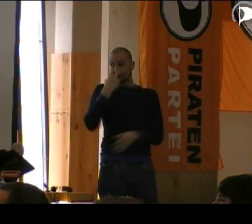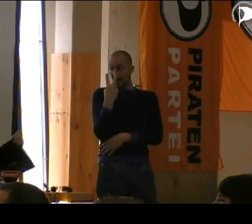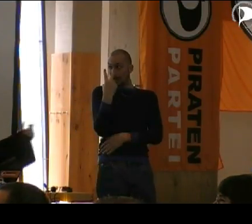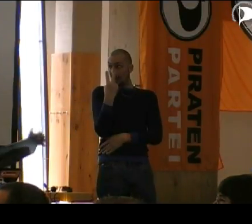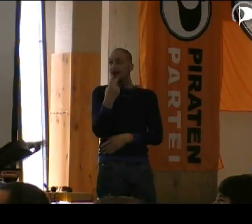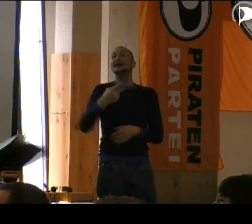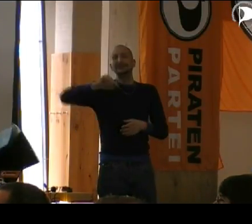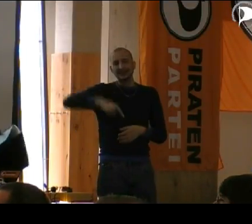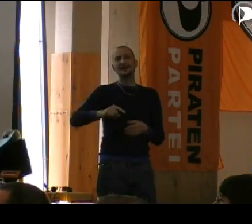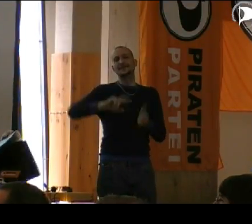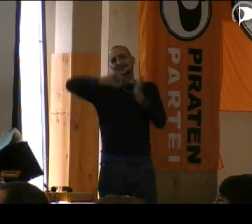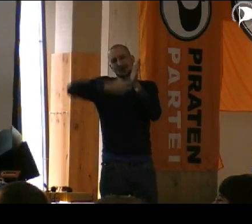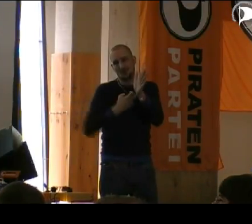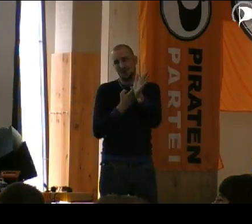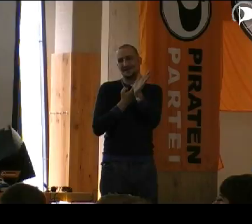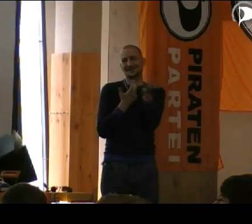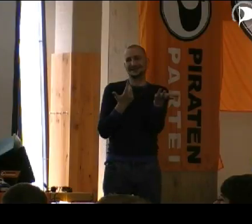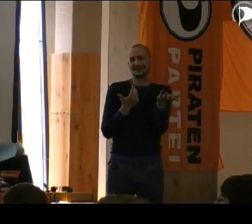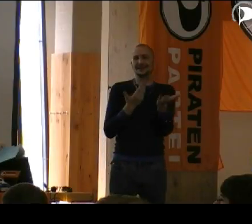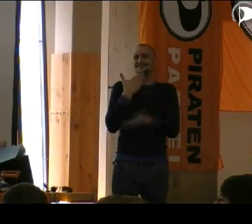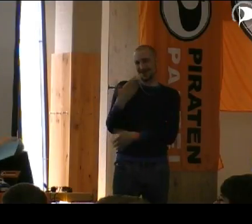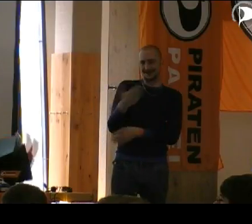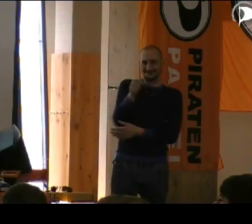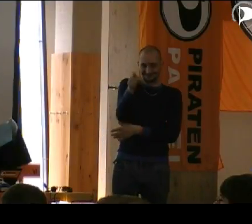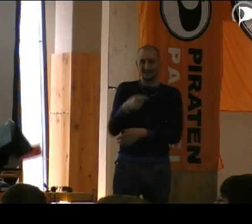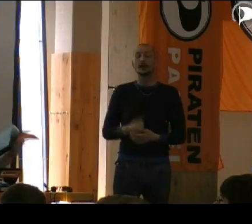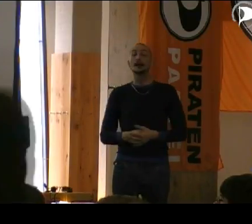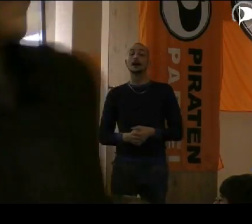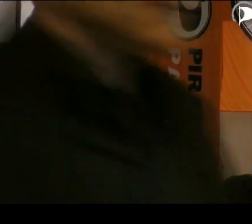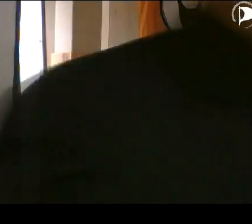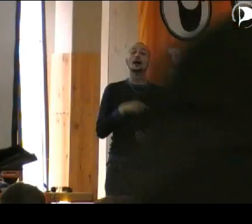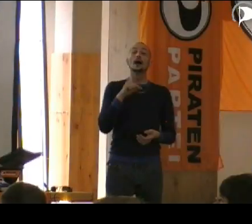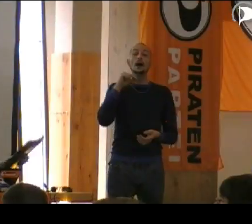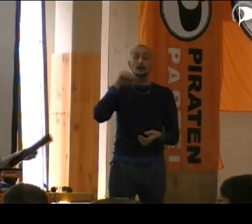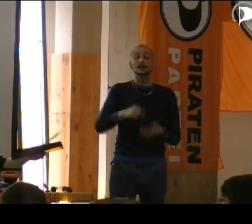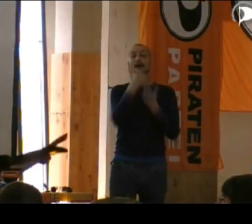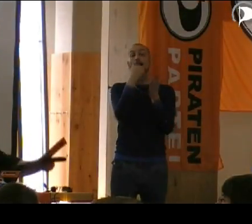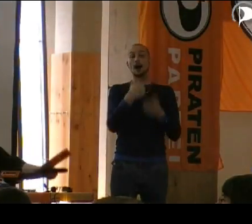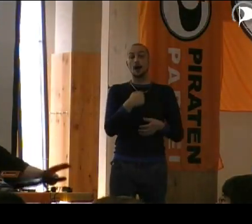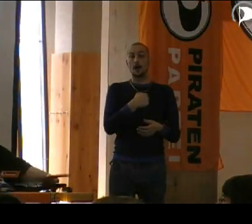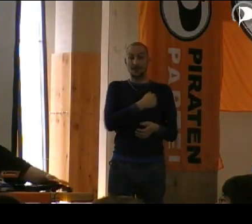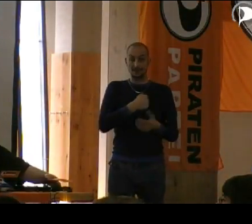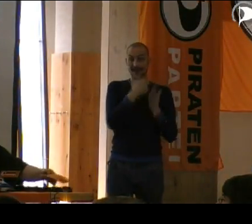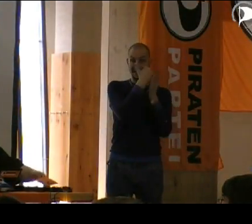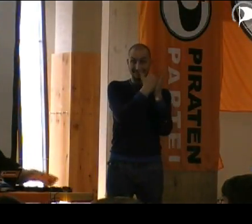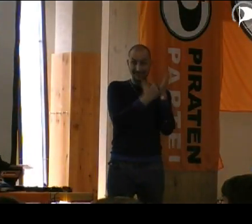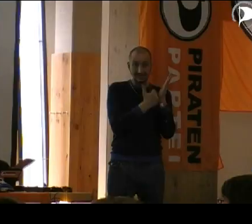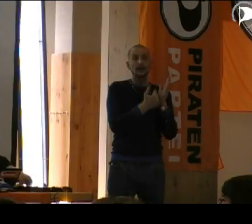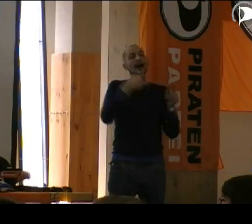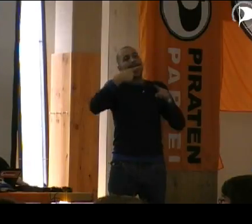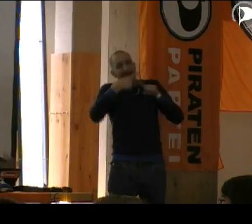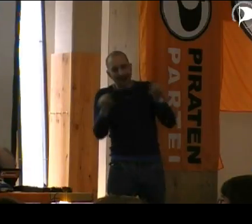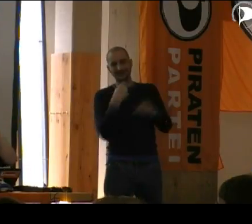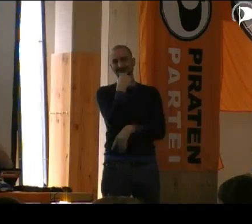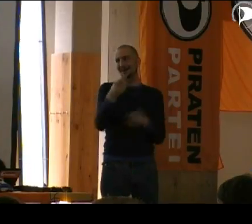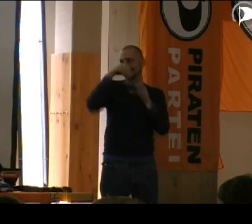das ganze dann doch mal gehört eigentlich doch wir haben seit langem unser sagt sax anderen partei